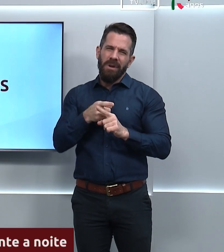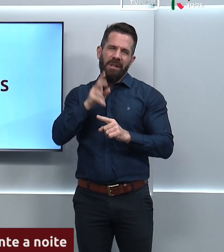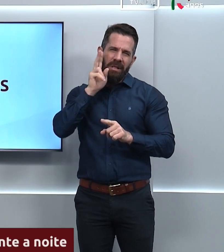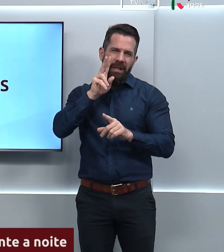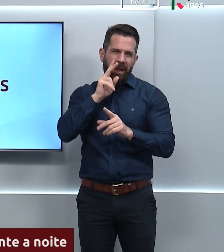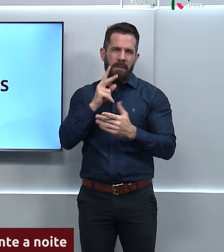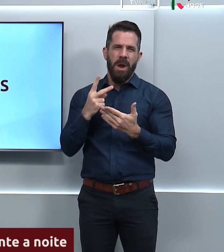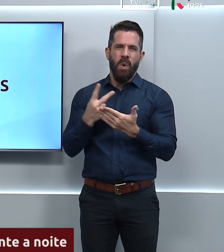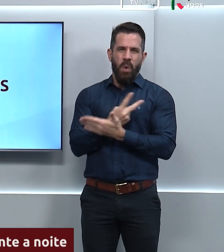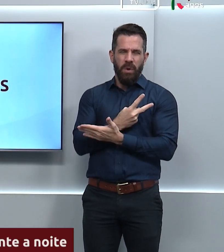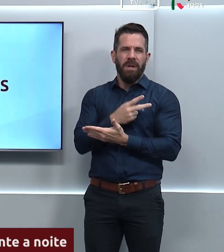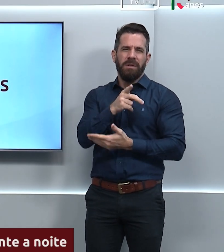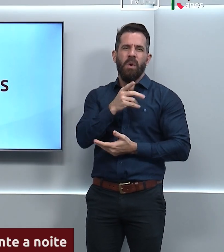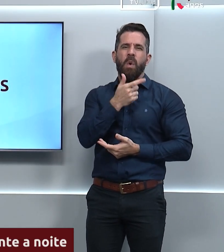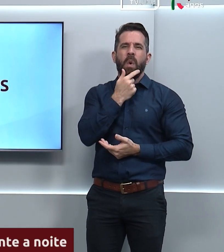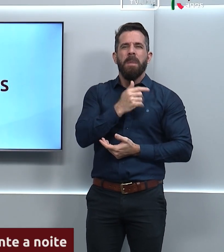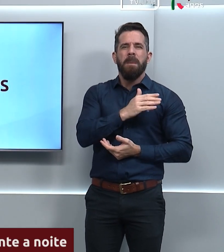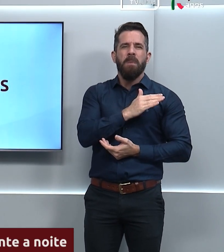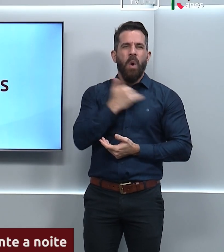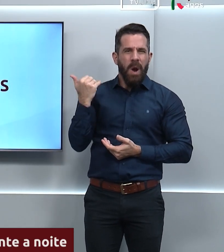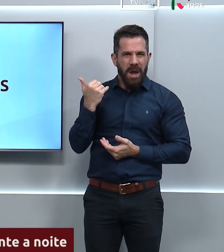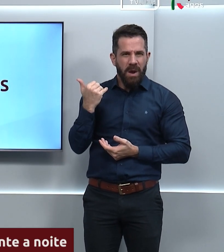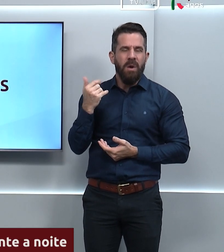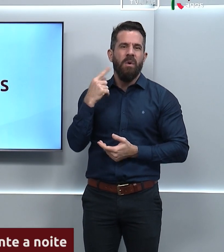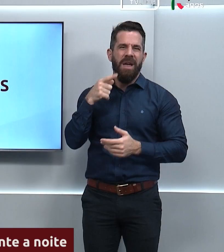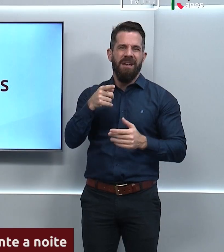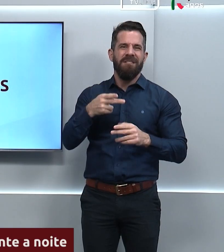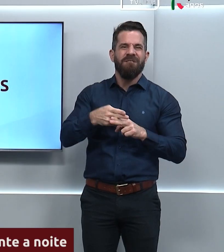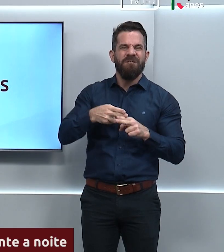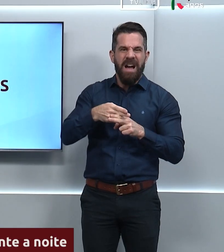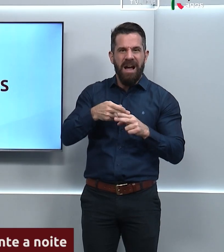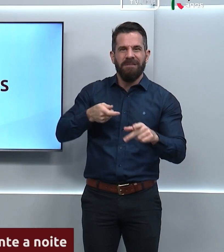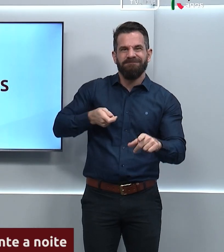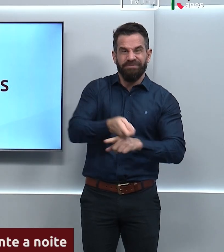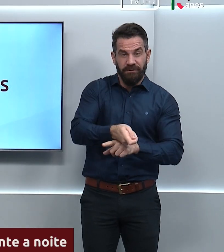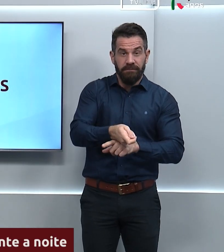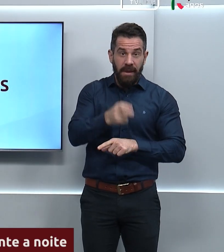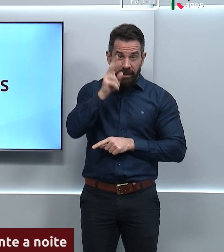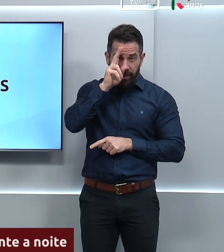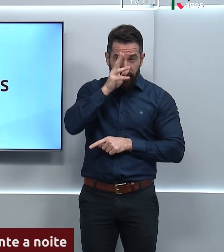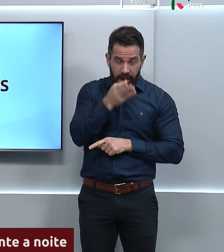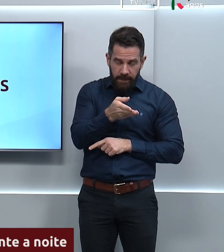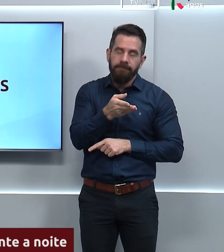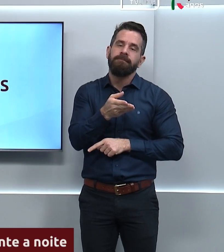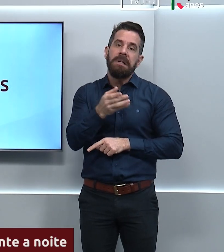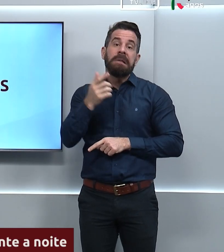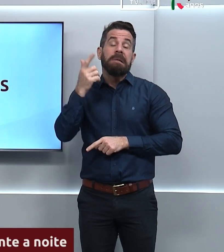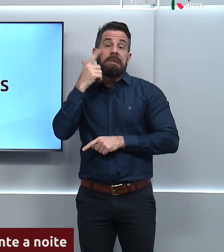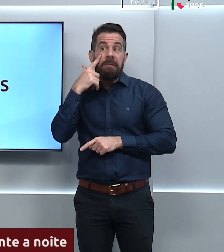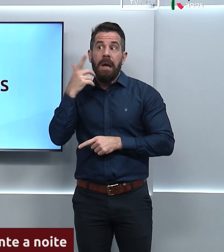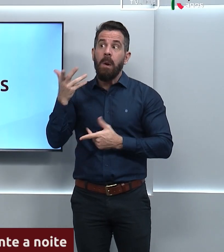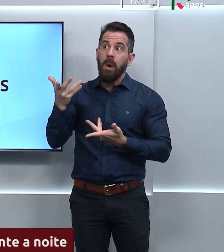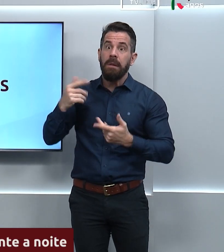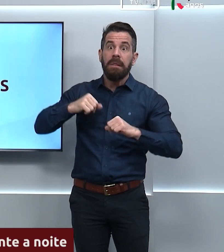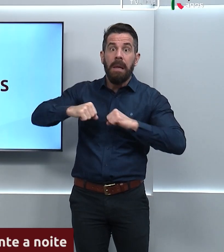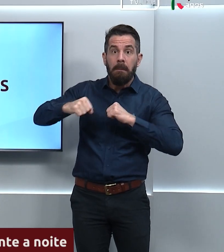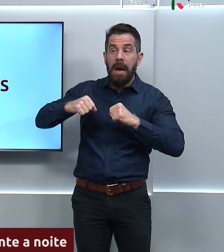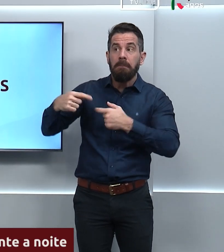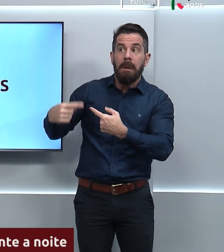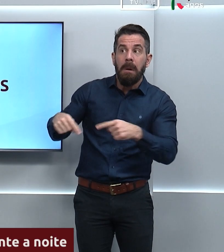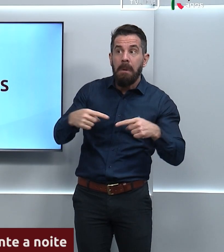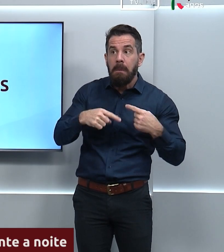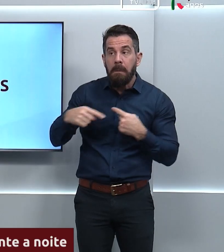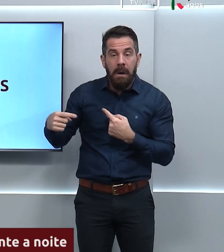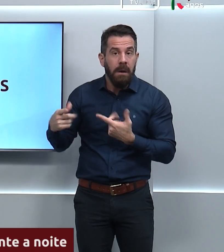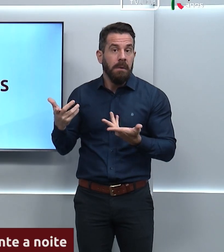lá no Bosque dos Buritis, em que um homem foi morto a facadas. Para tentar debater se essa medida pode ser ou não efetiva